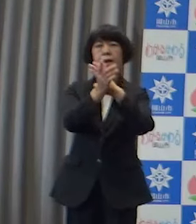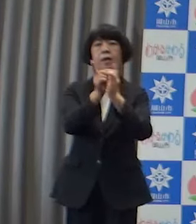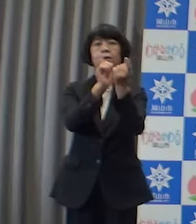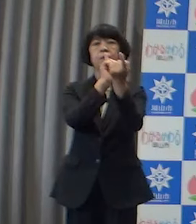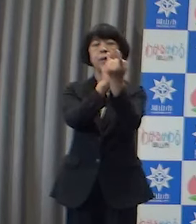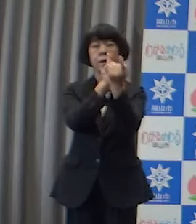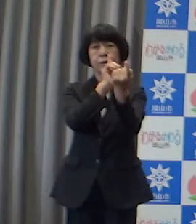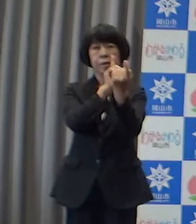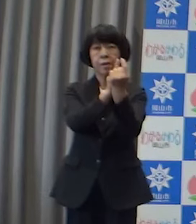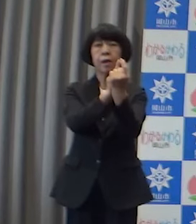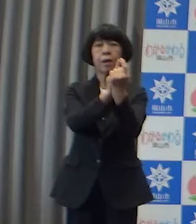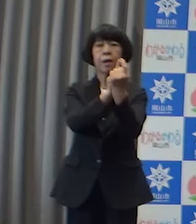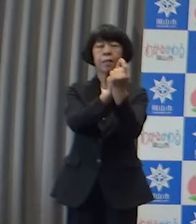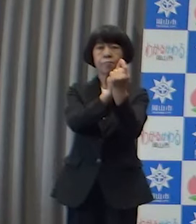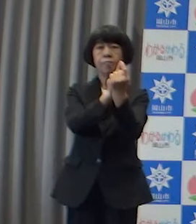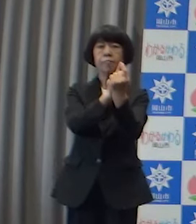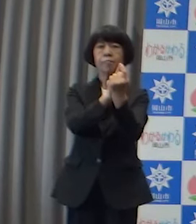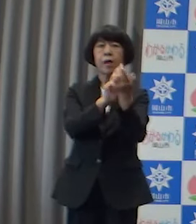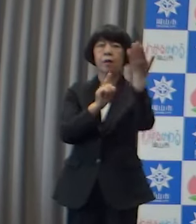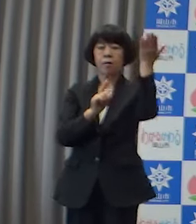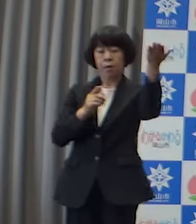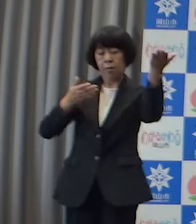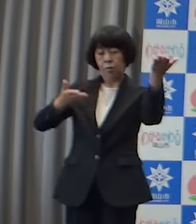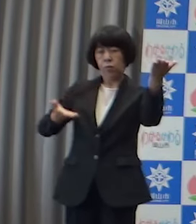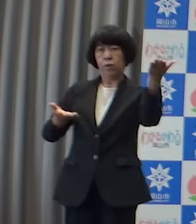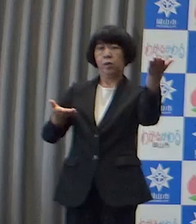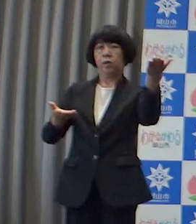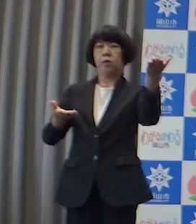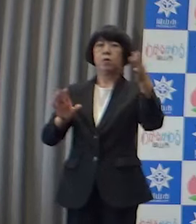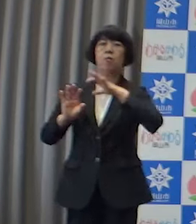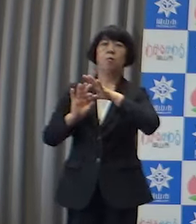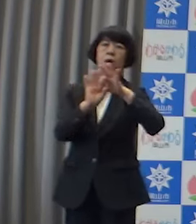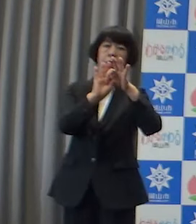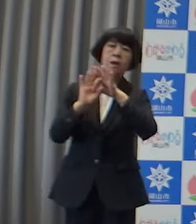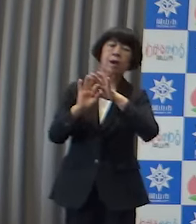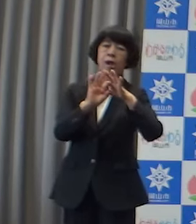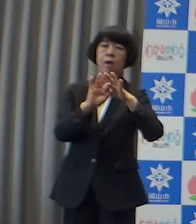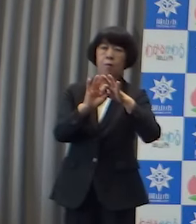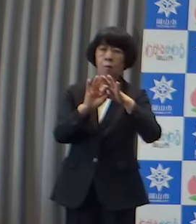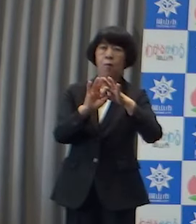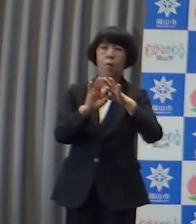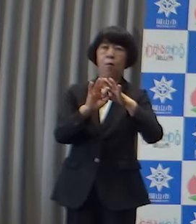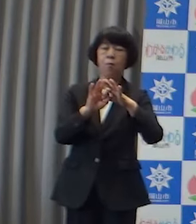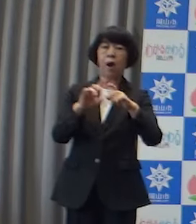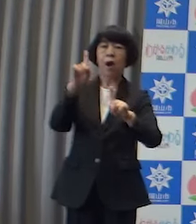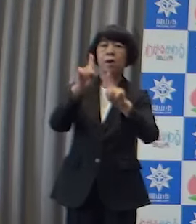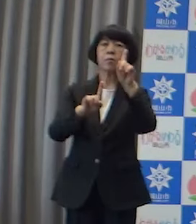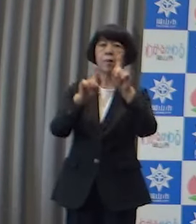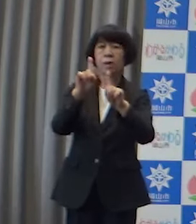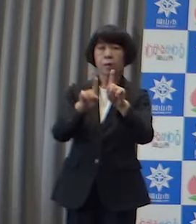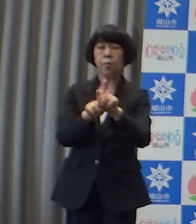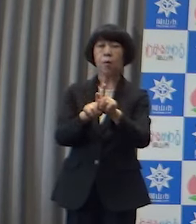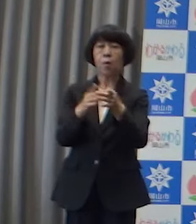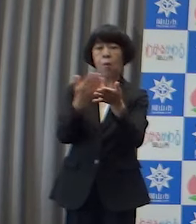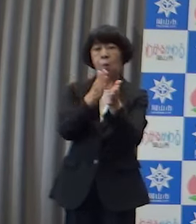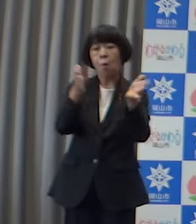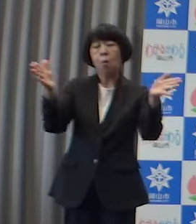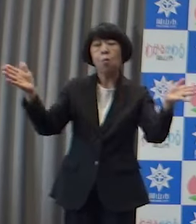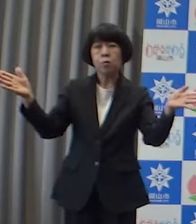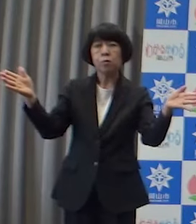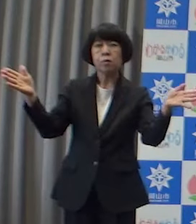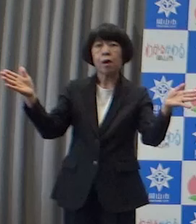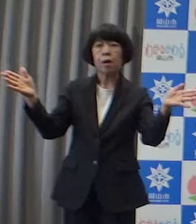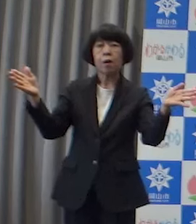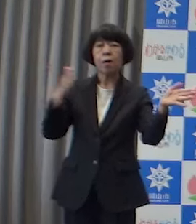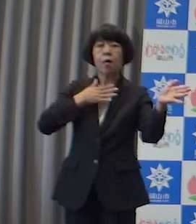県と市の関係について全て、オープンな場所でおっしゃったことについてですね、